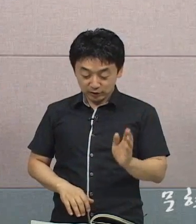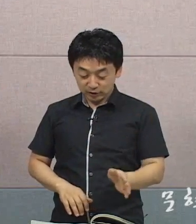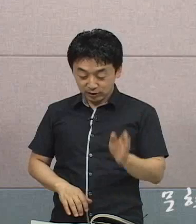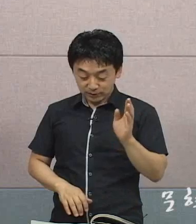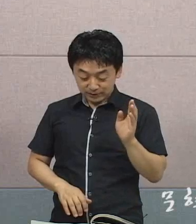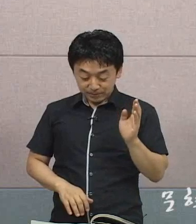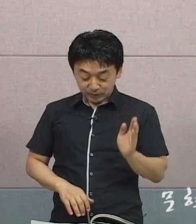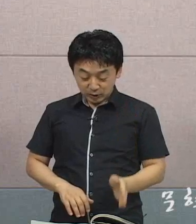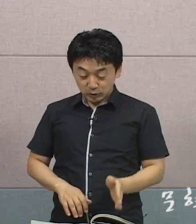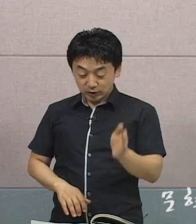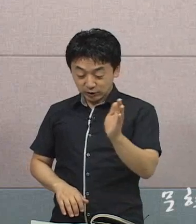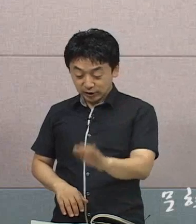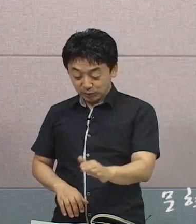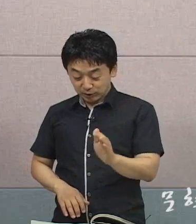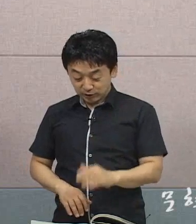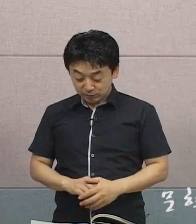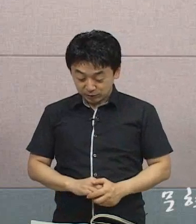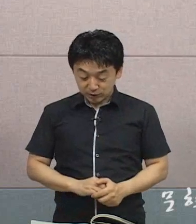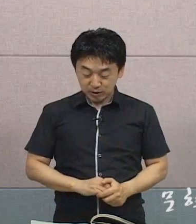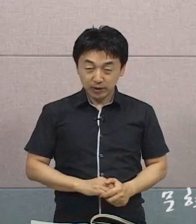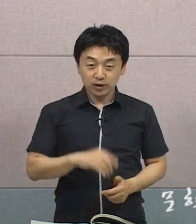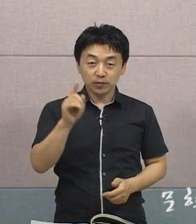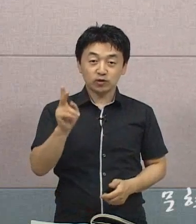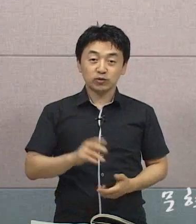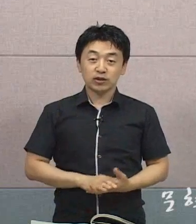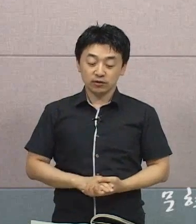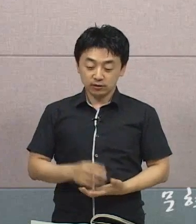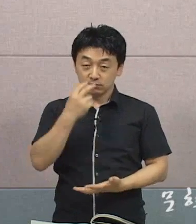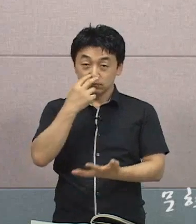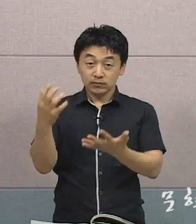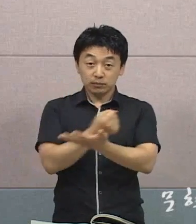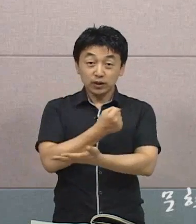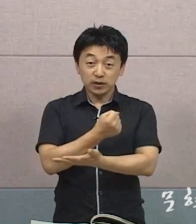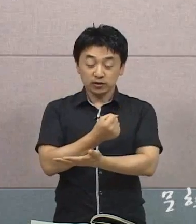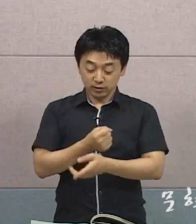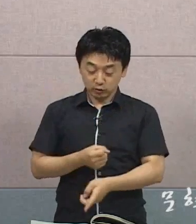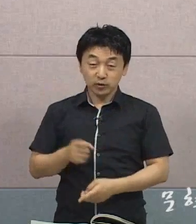단어들인데요. 이번 단어, 그 다음 단어, 그 다음 단어. 27페이지 첫 번째, 두 번째 단어는요. 방금 했죠. 그리고 두 번째